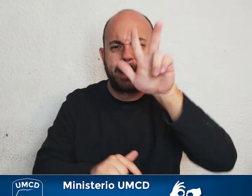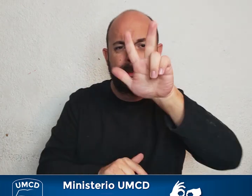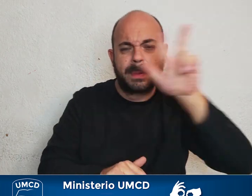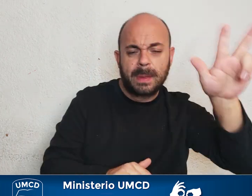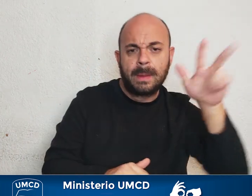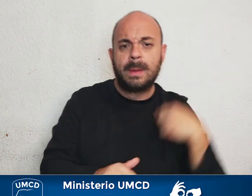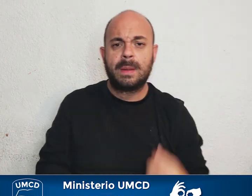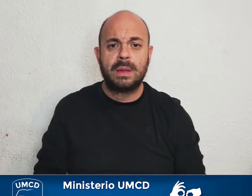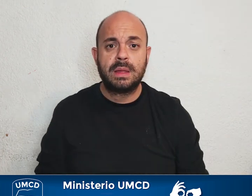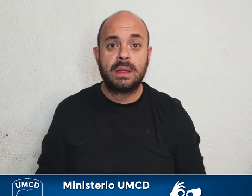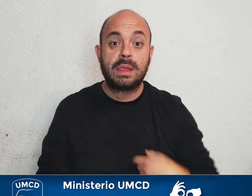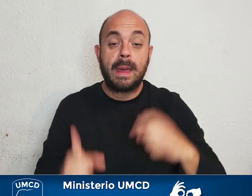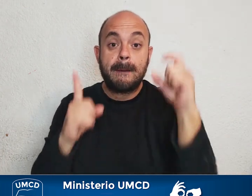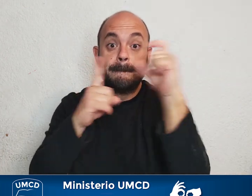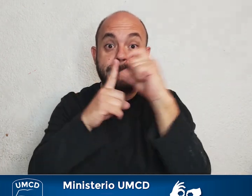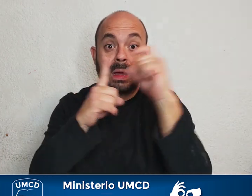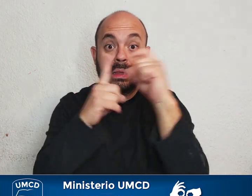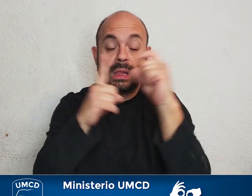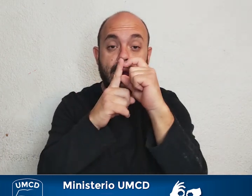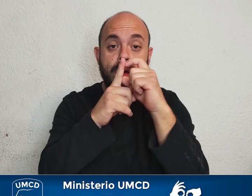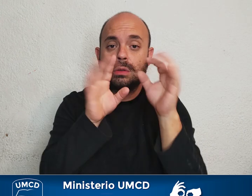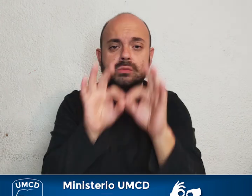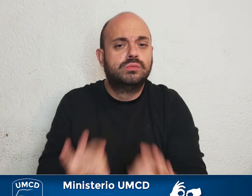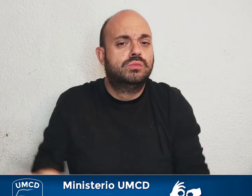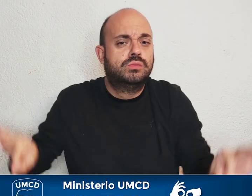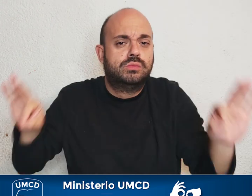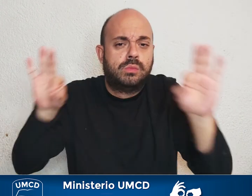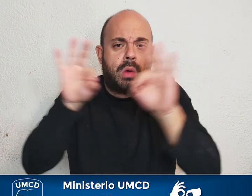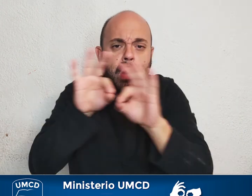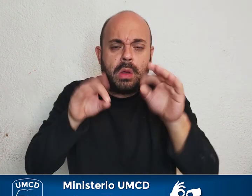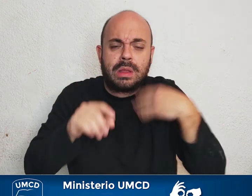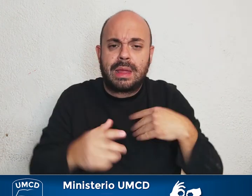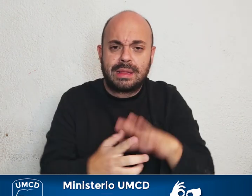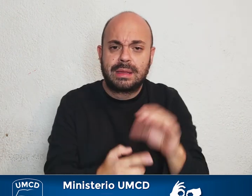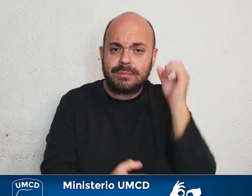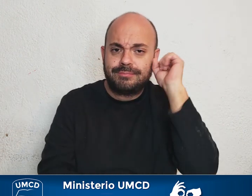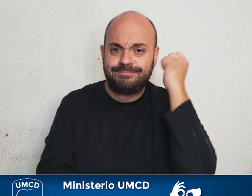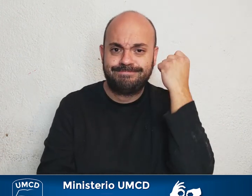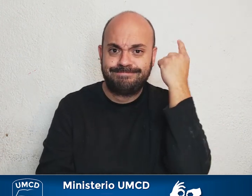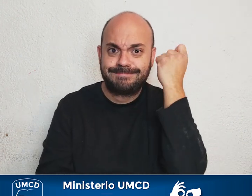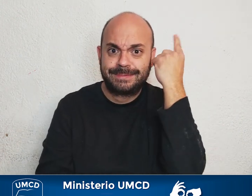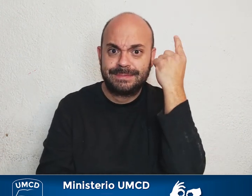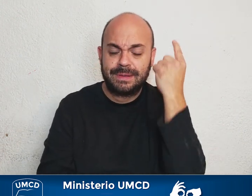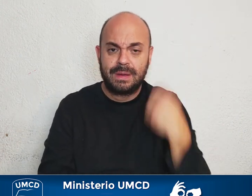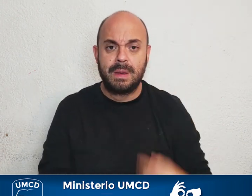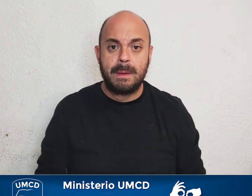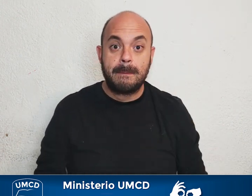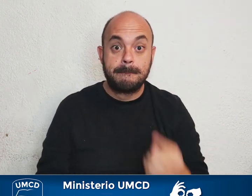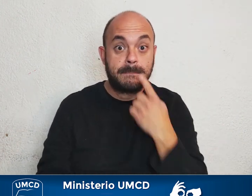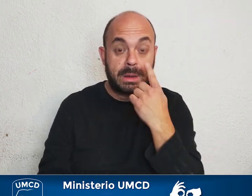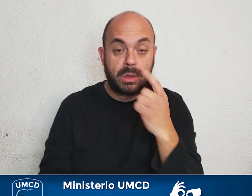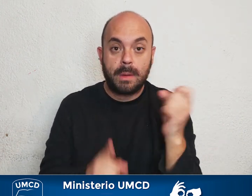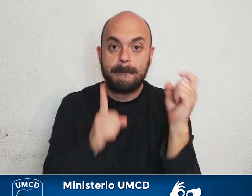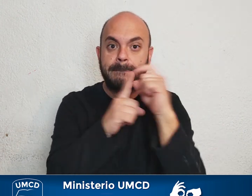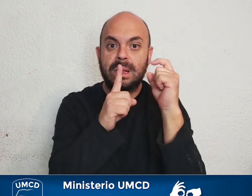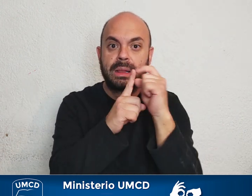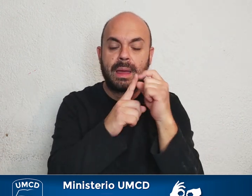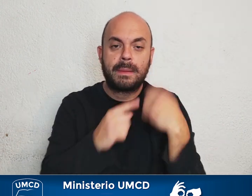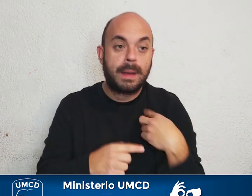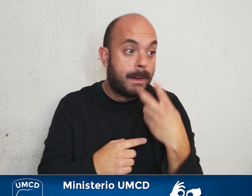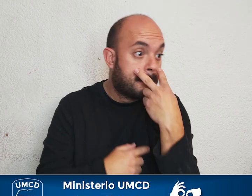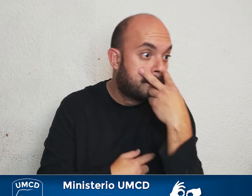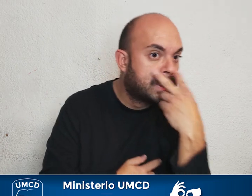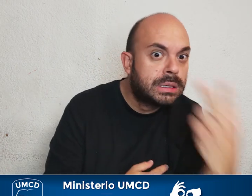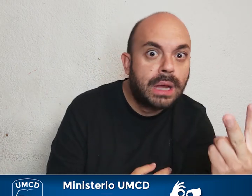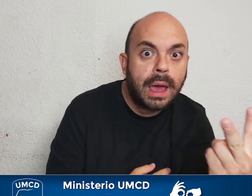33. Las palabras son muy importantes para nosotros entender. La palabra mirar en este